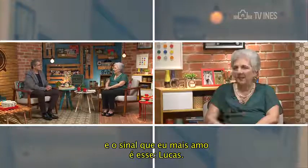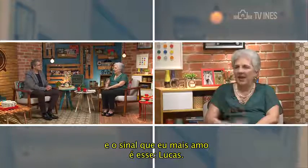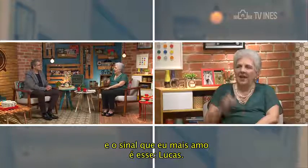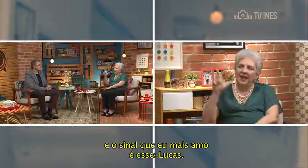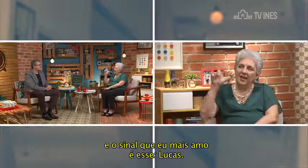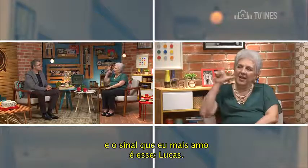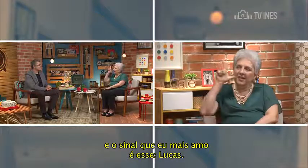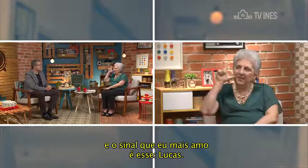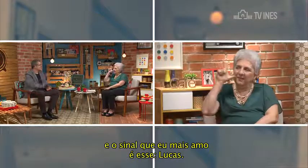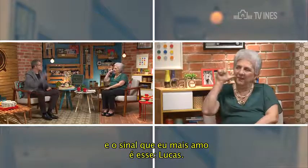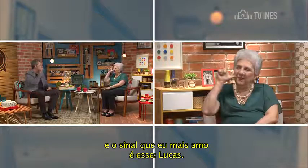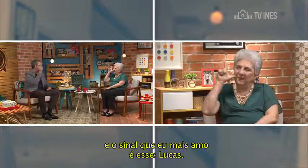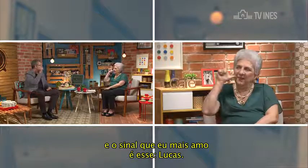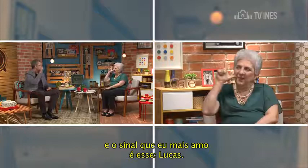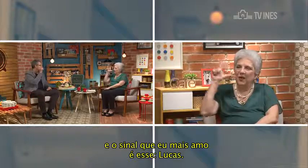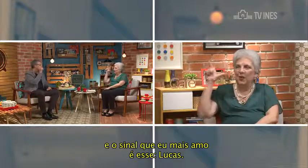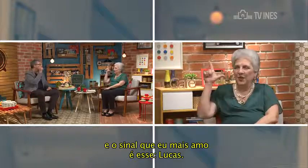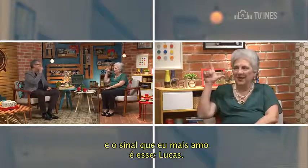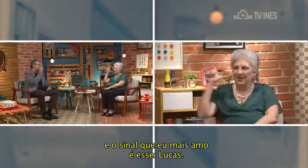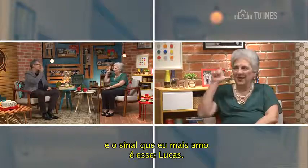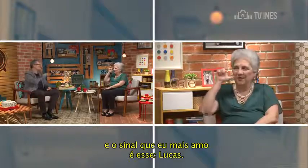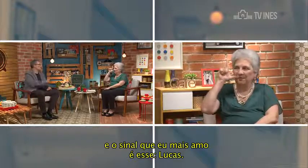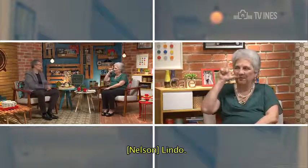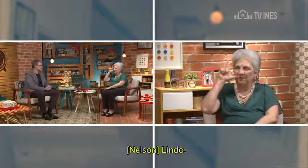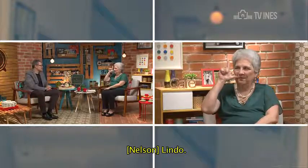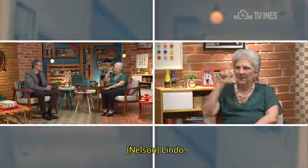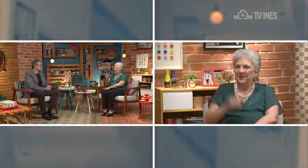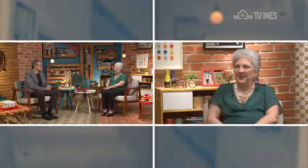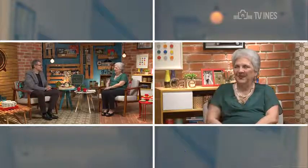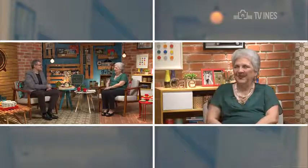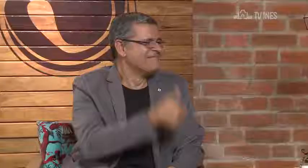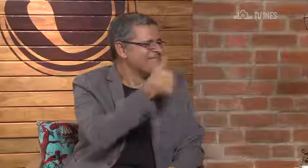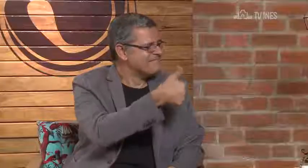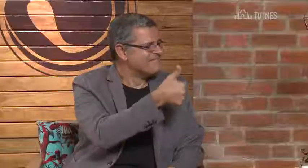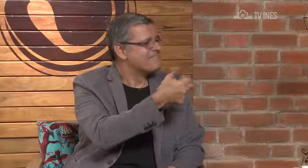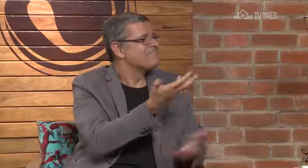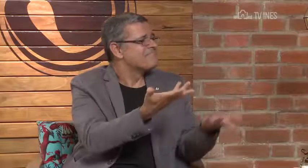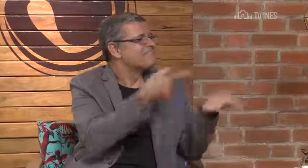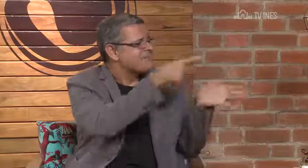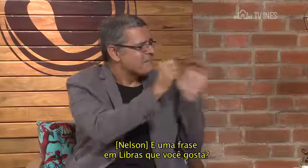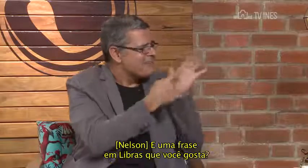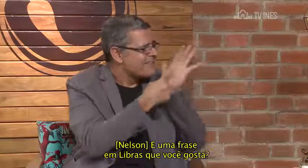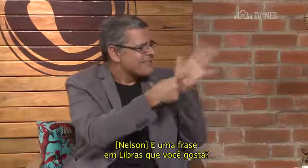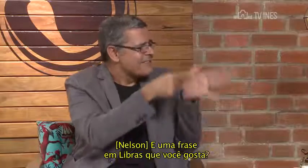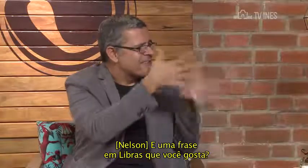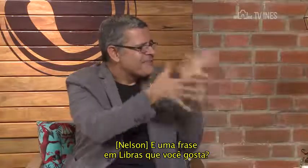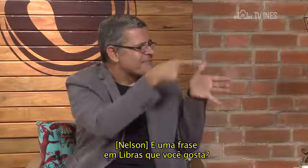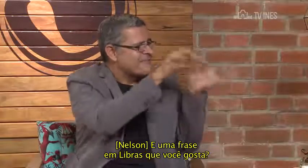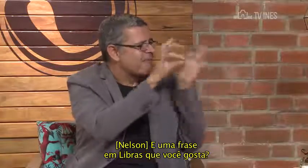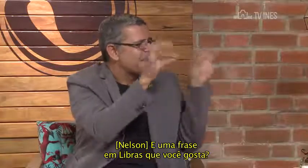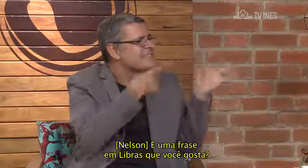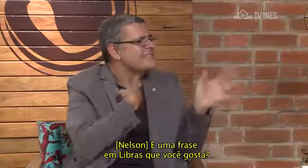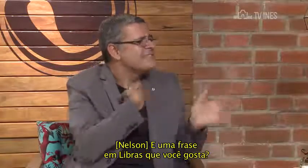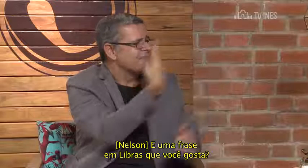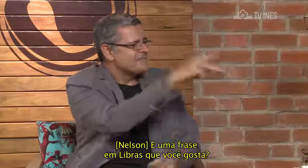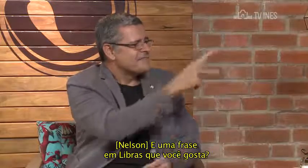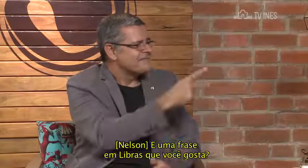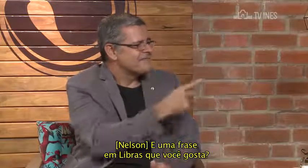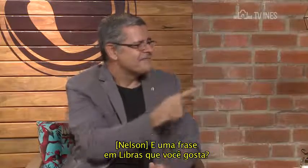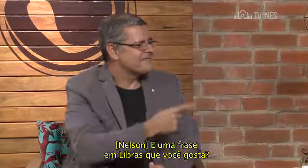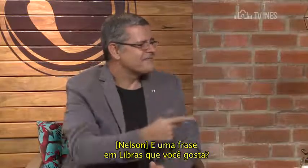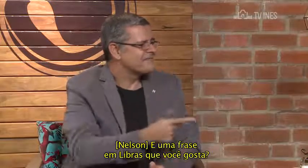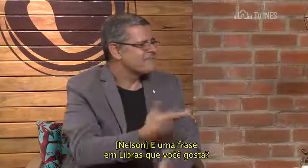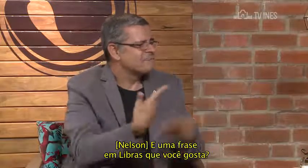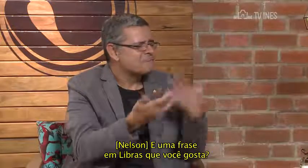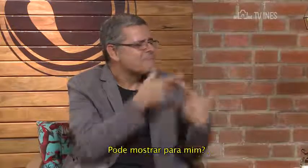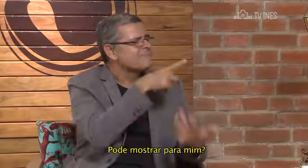amo É esse Lucas Lindo E uma frase Em libras Que você gosta